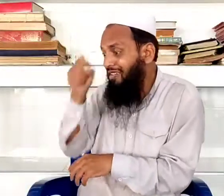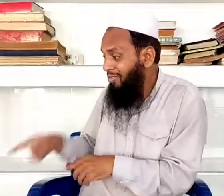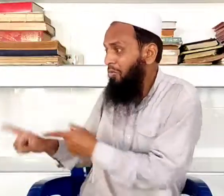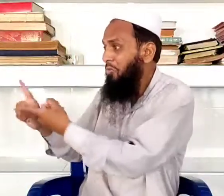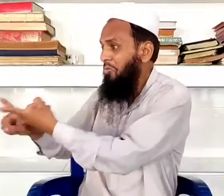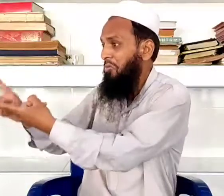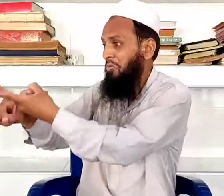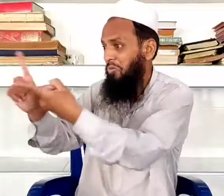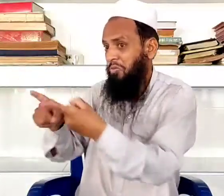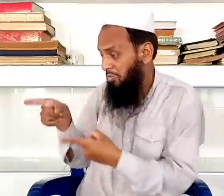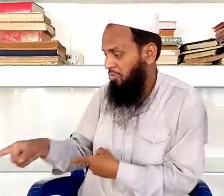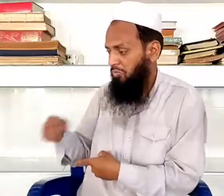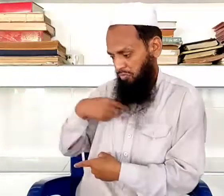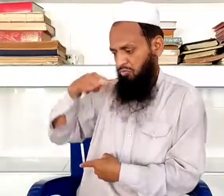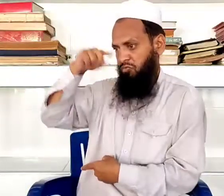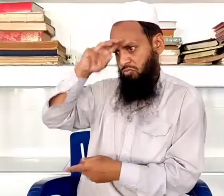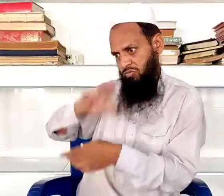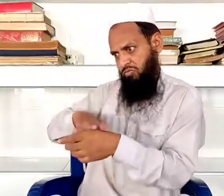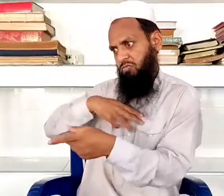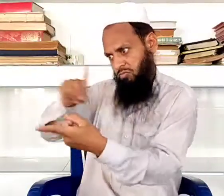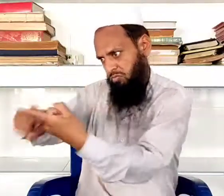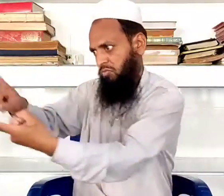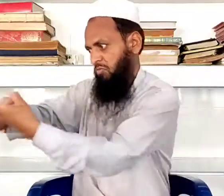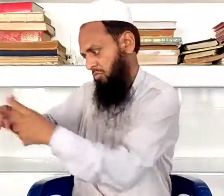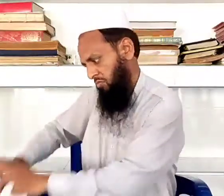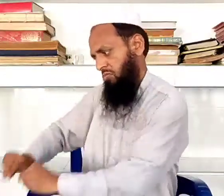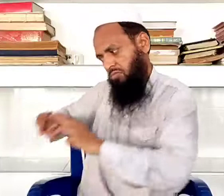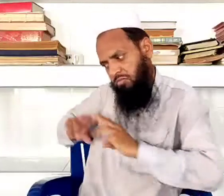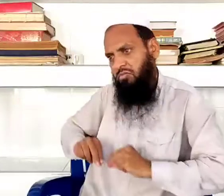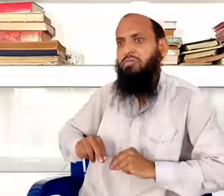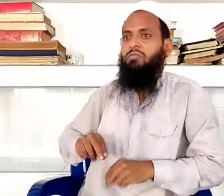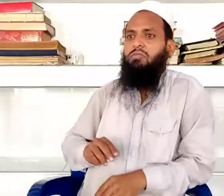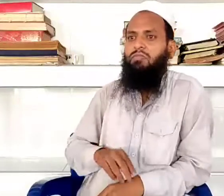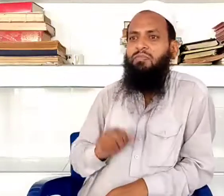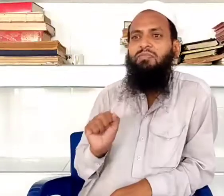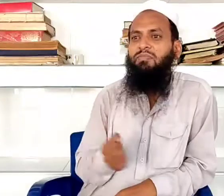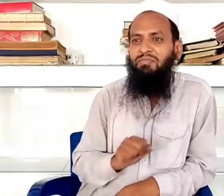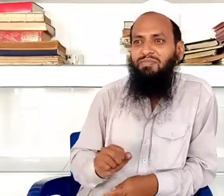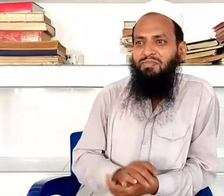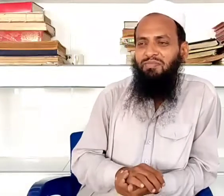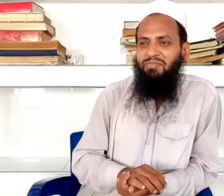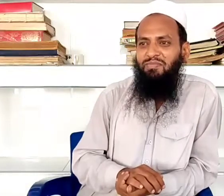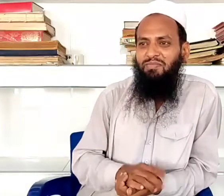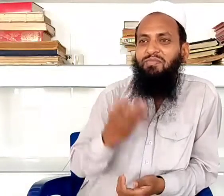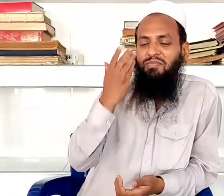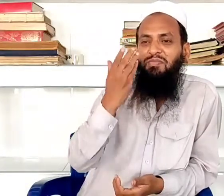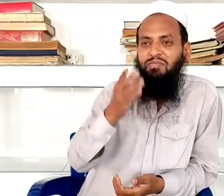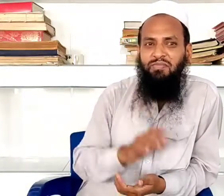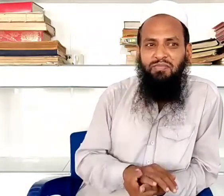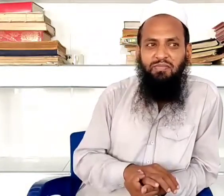کن تو مولا ہو پانی مولا اے علی جس رب دا میں غلام ہاں تو اس